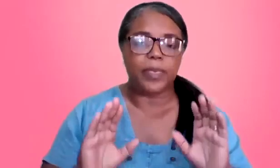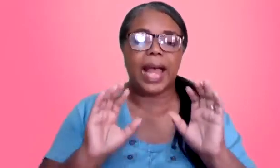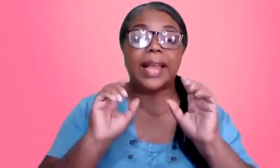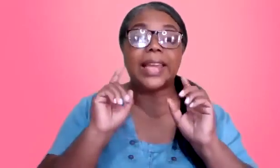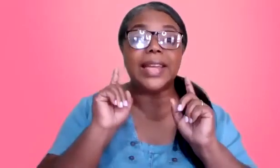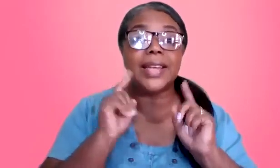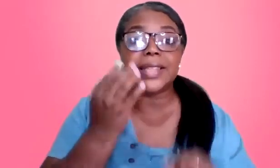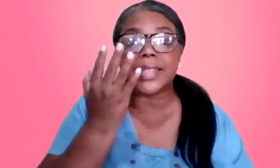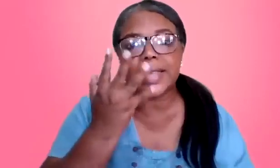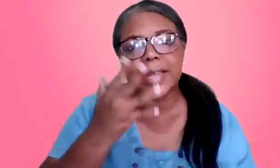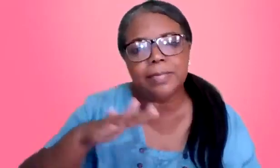a criança